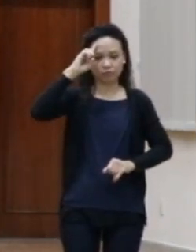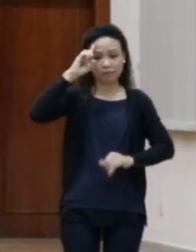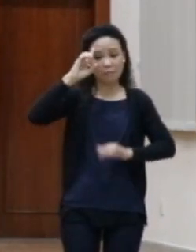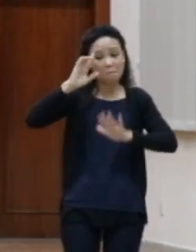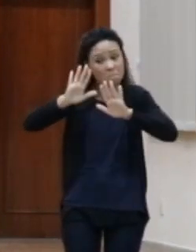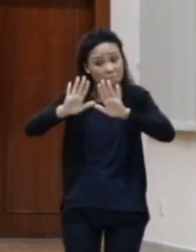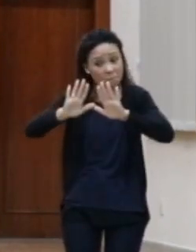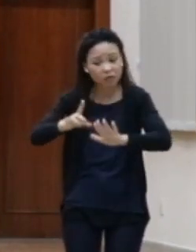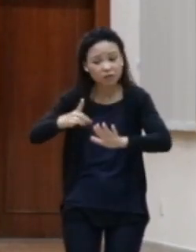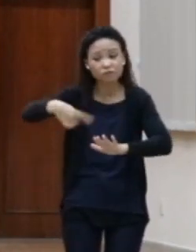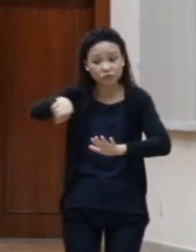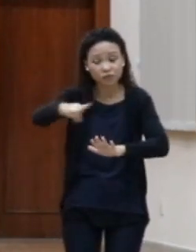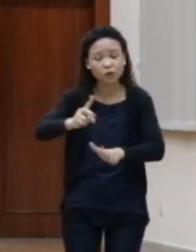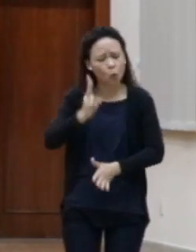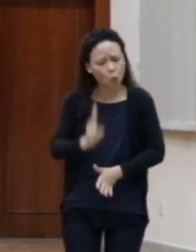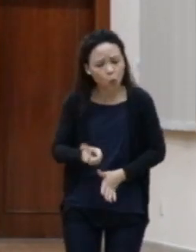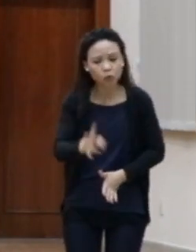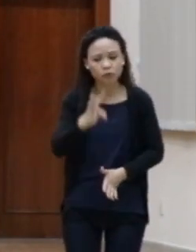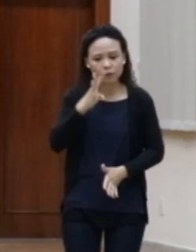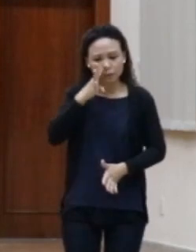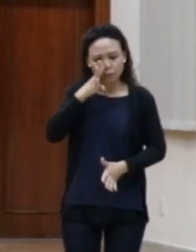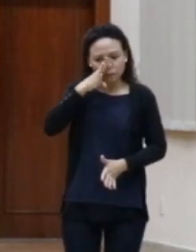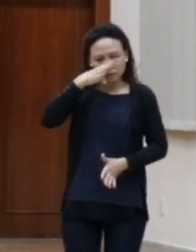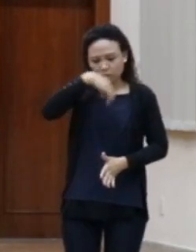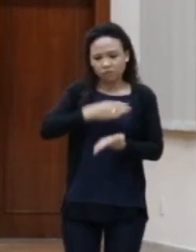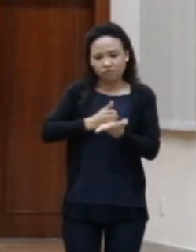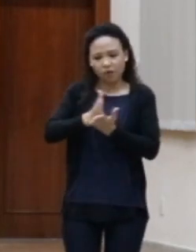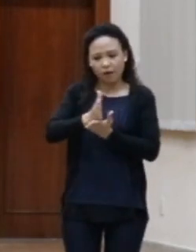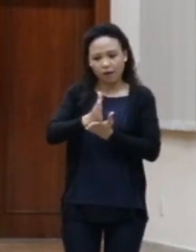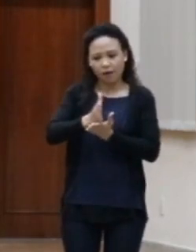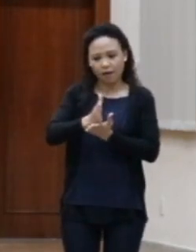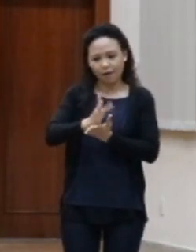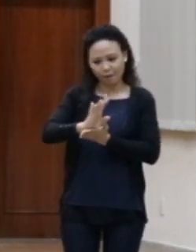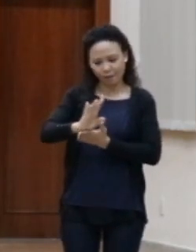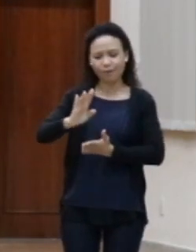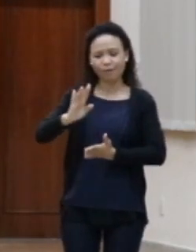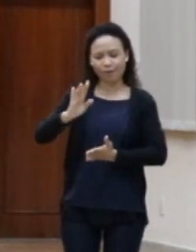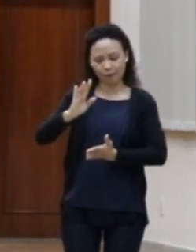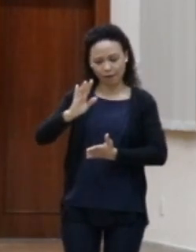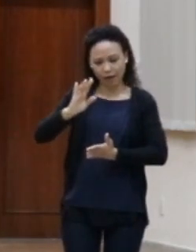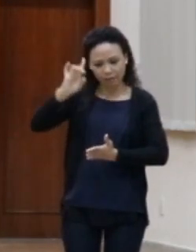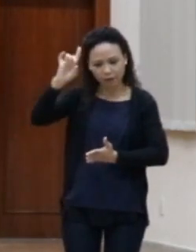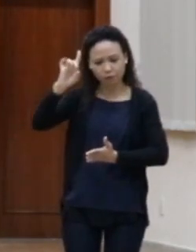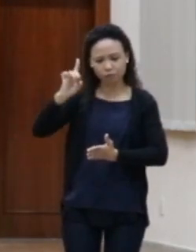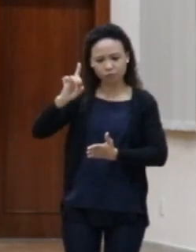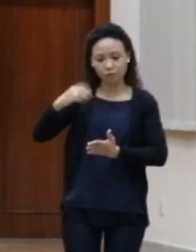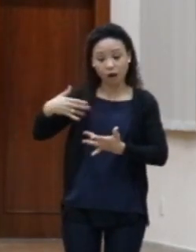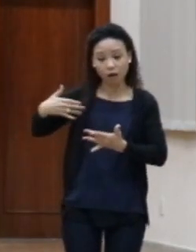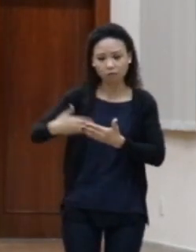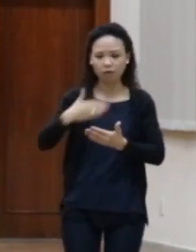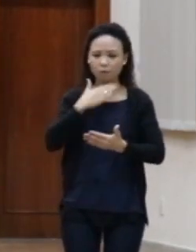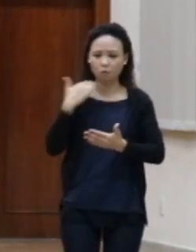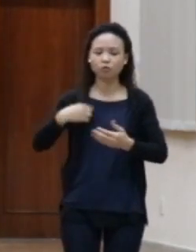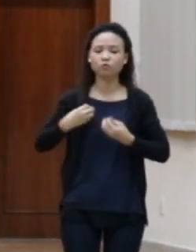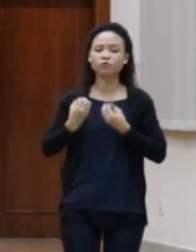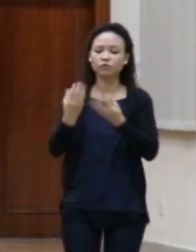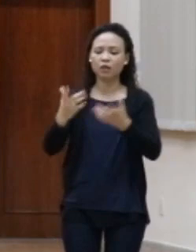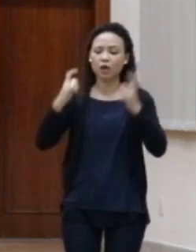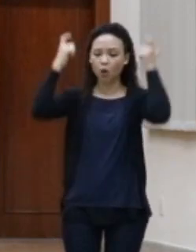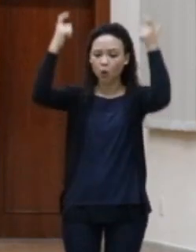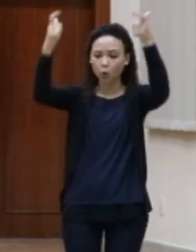seja fiel até a morte, e lhe darei a coroa da vida. Em resumo, meu